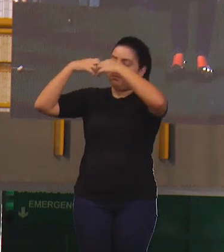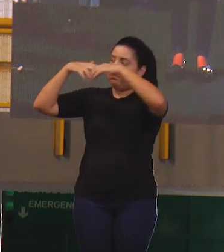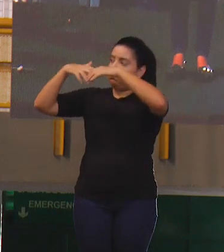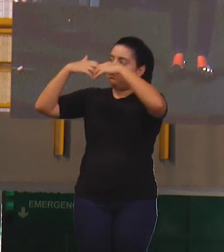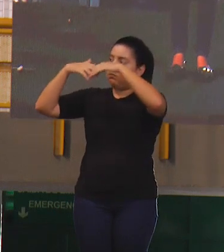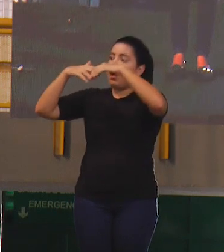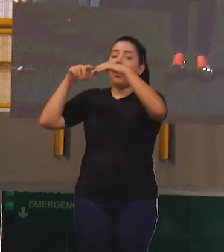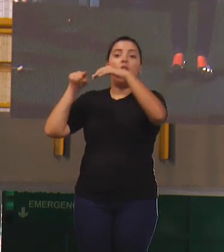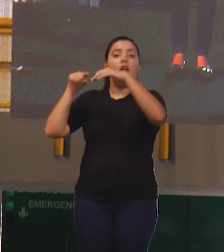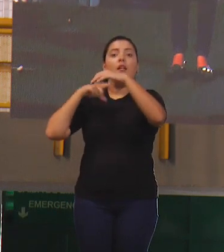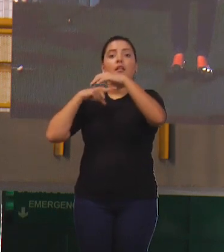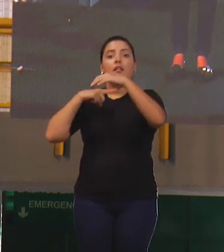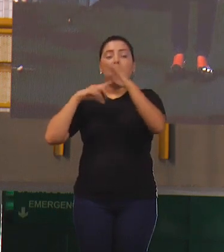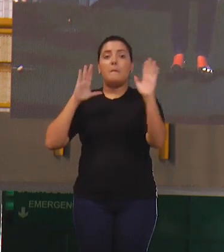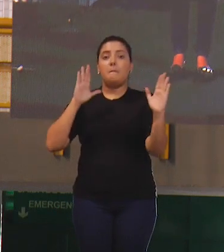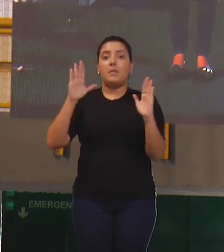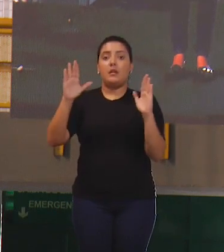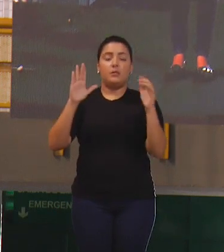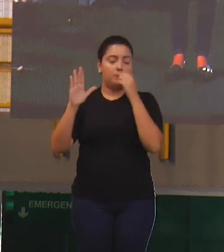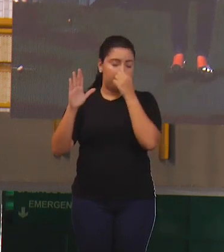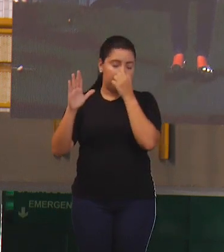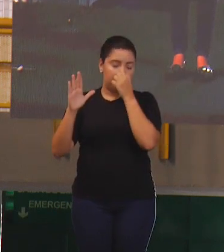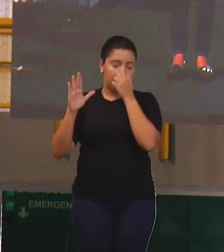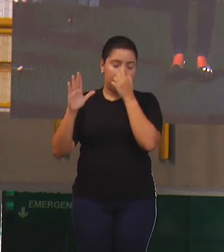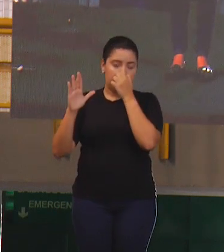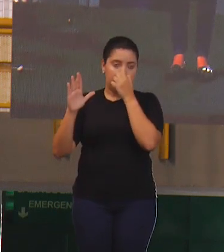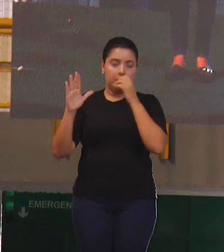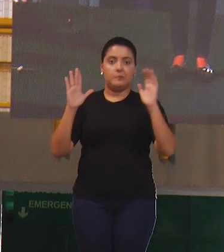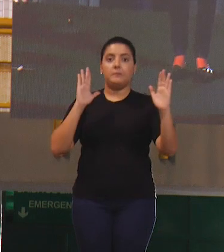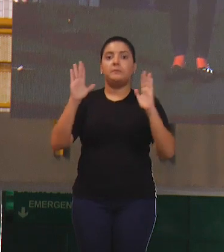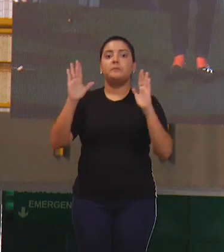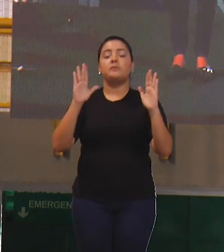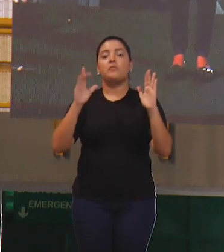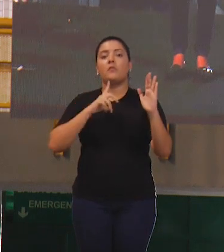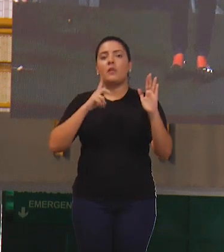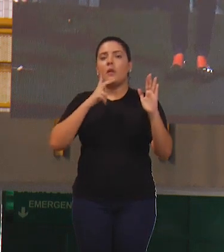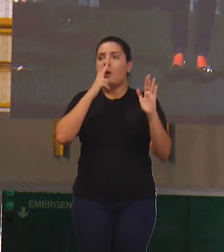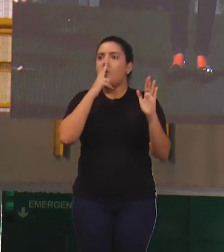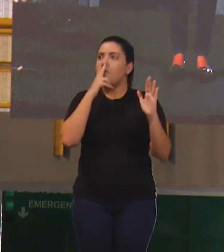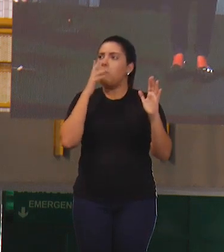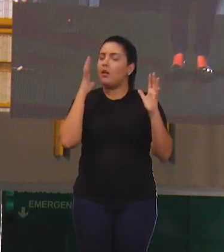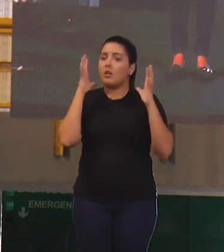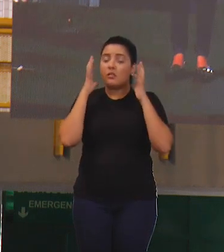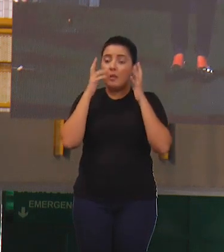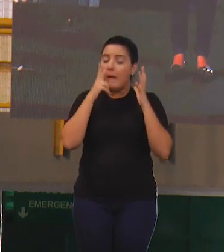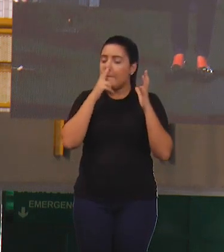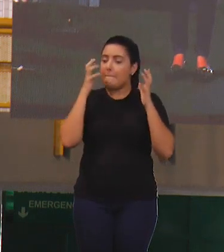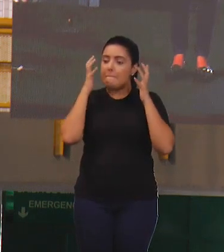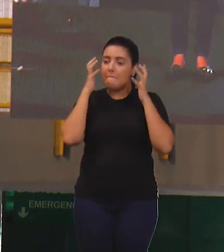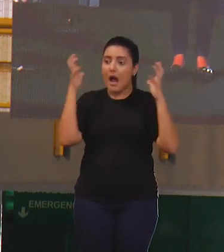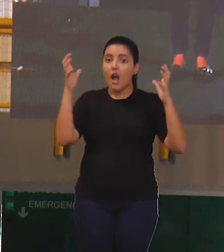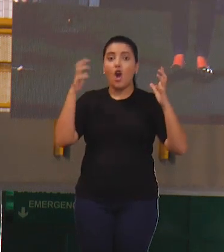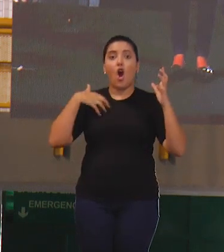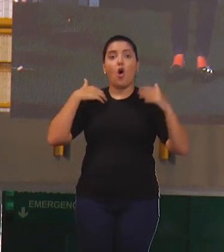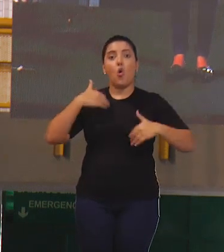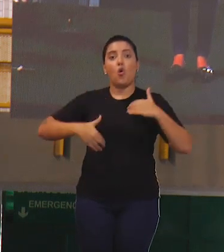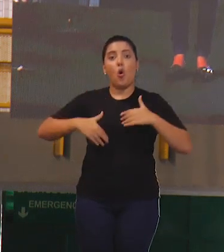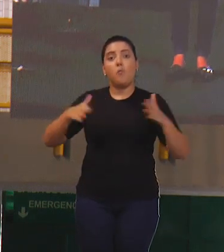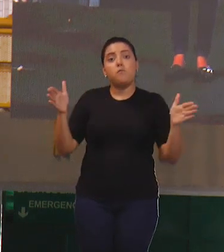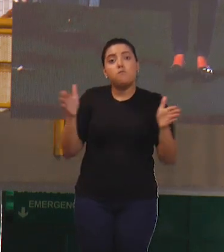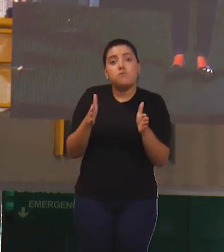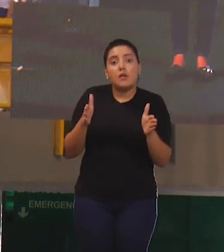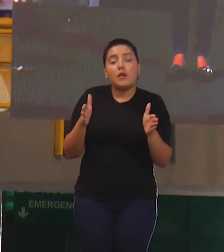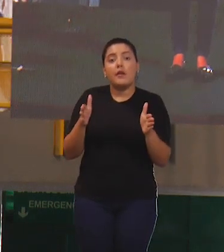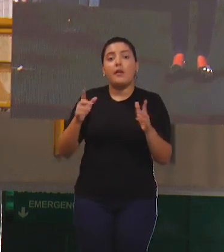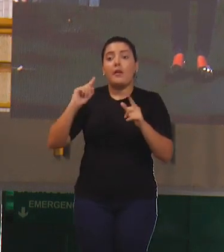Nessa fase, você pode ver que a criança, ela tem uma cabeça desproporcional em relação ao corpo. Por quê? Porque ela está